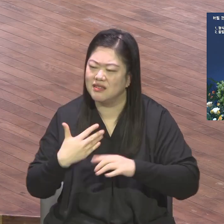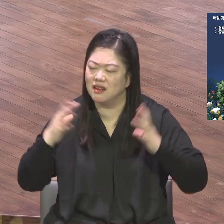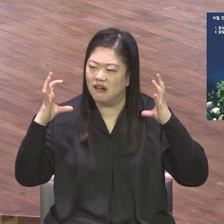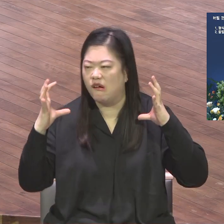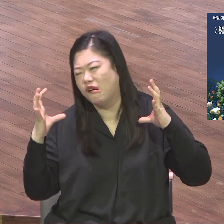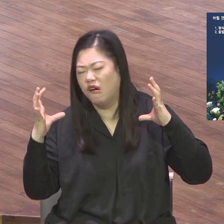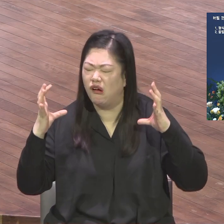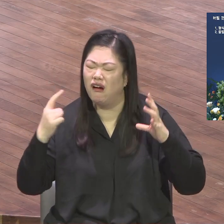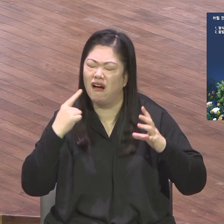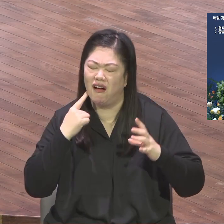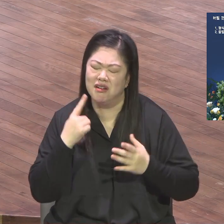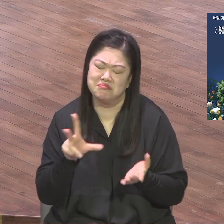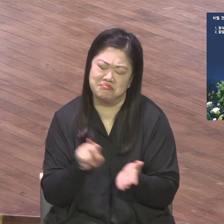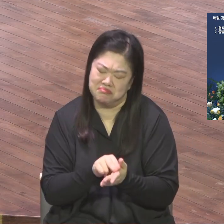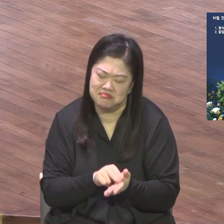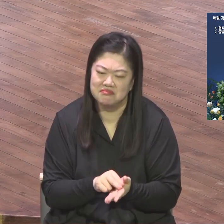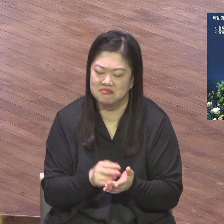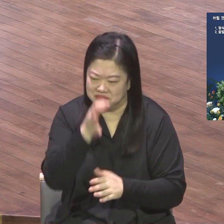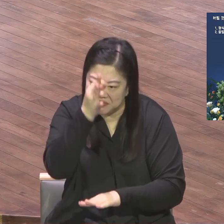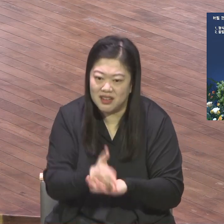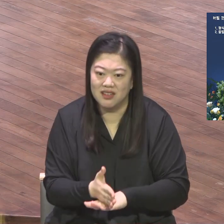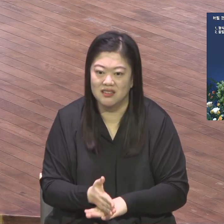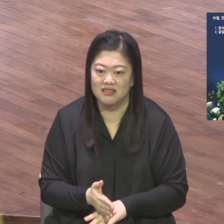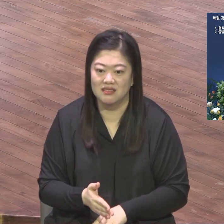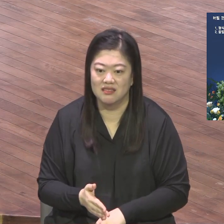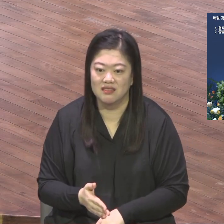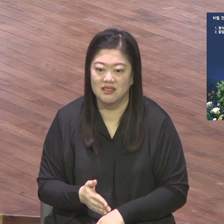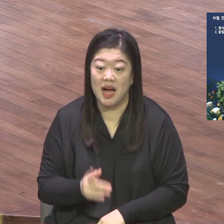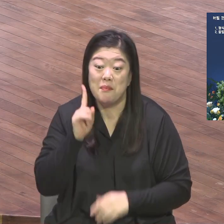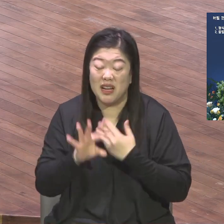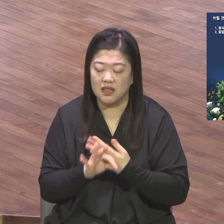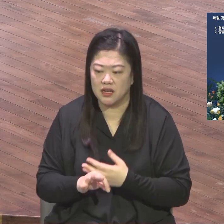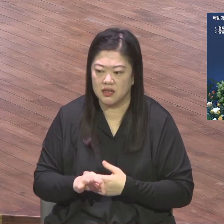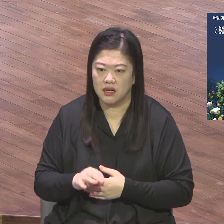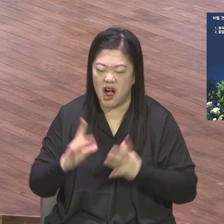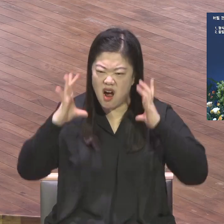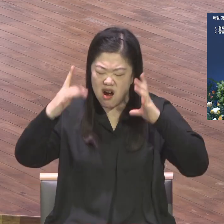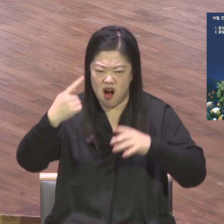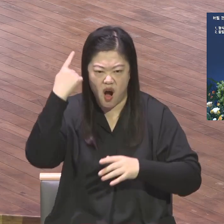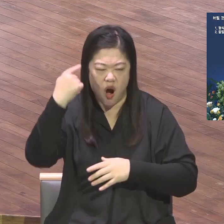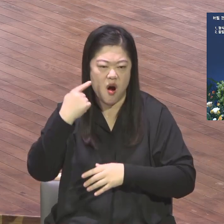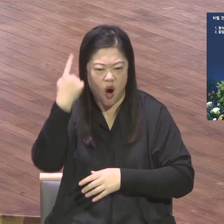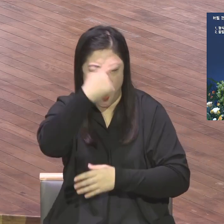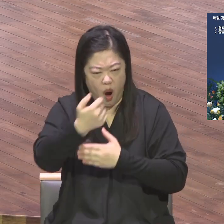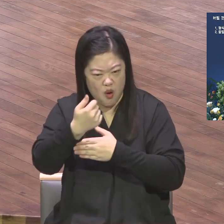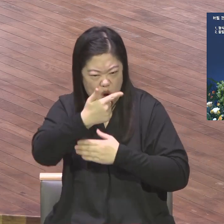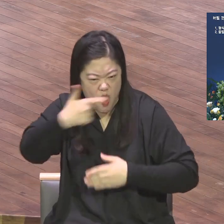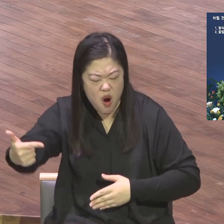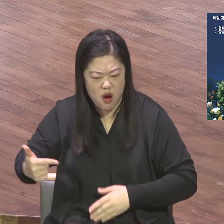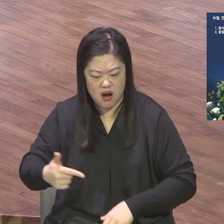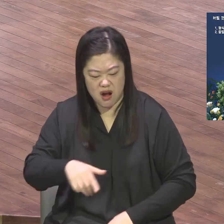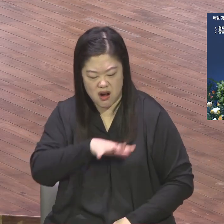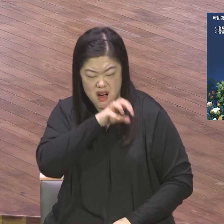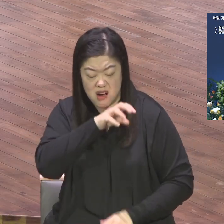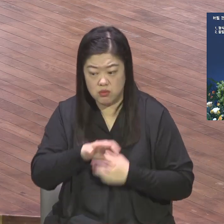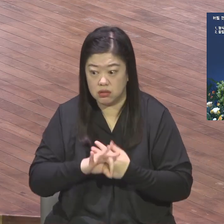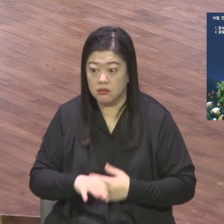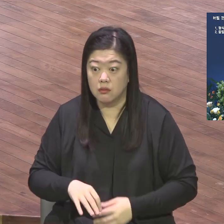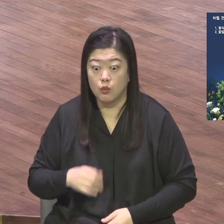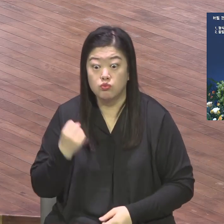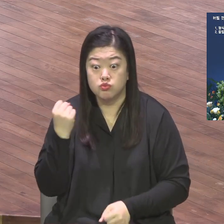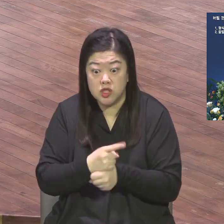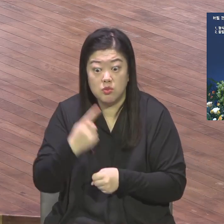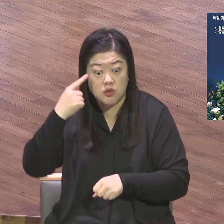복음. 서로 그렇게 서로 웃고 서로 이해하고 머리 큰 거 어떻게 할 거예요?